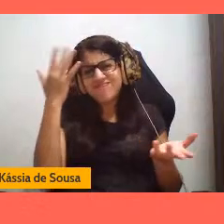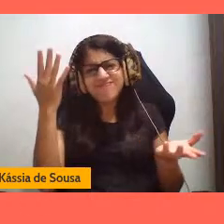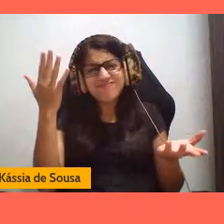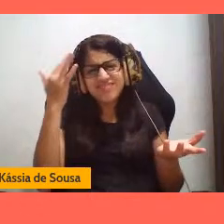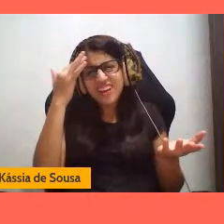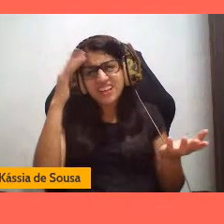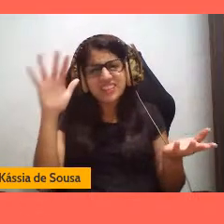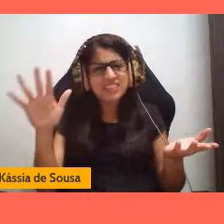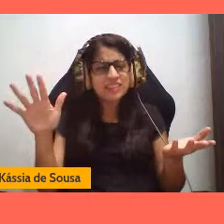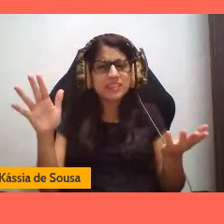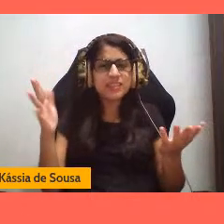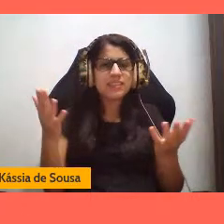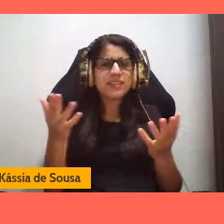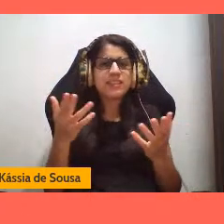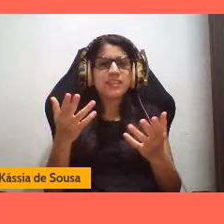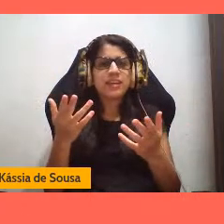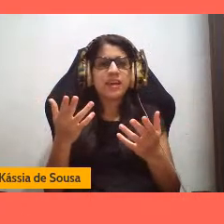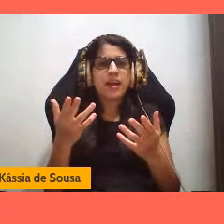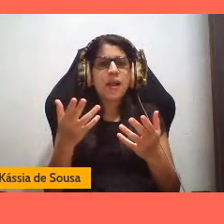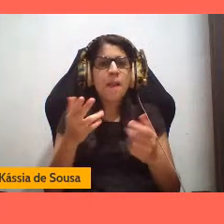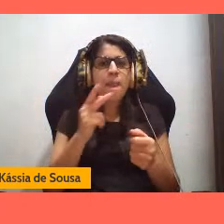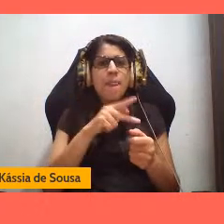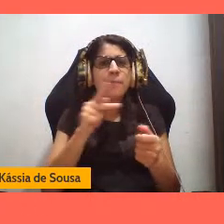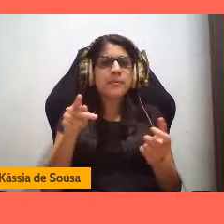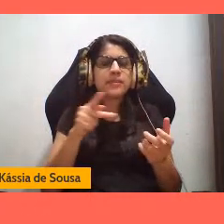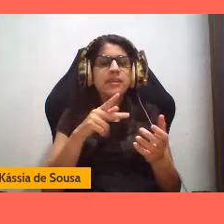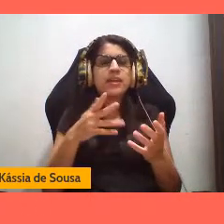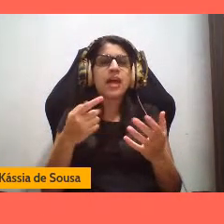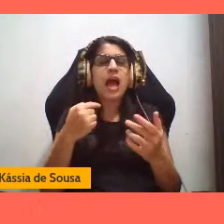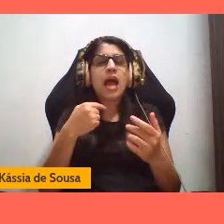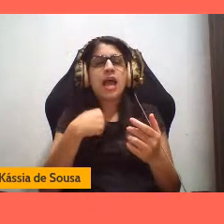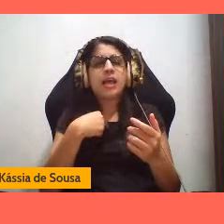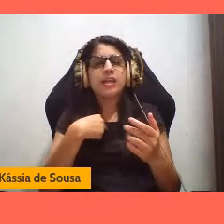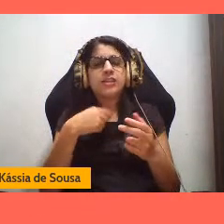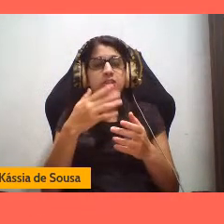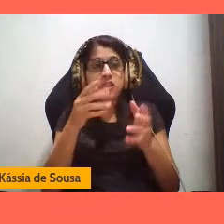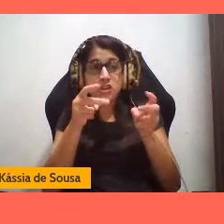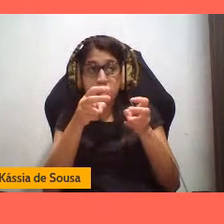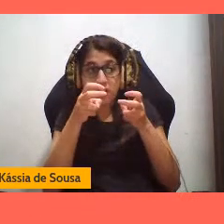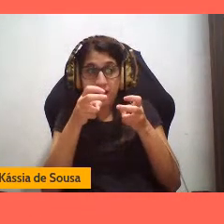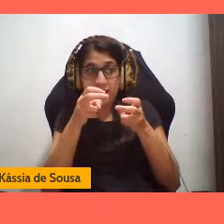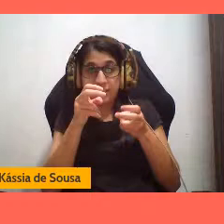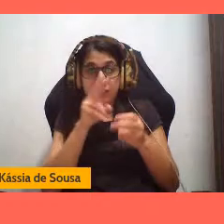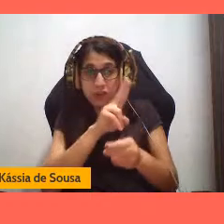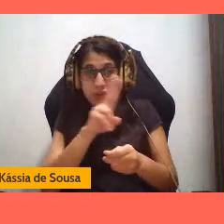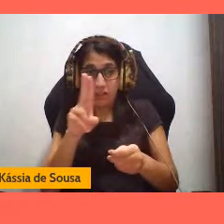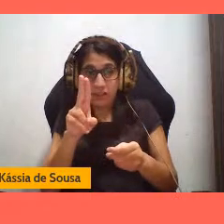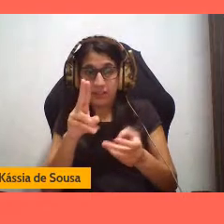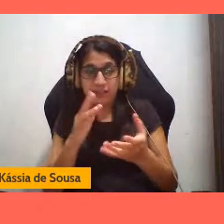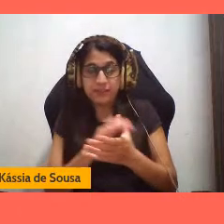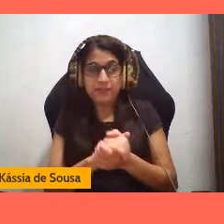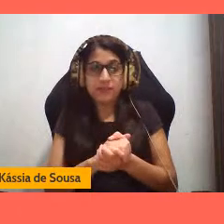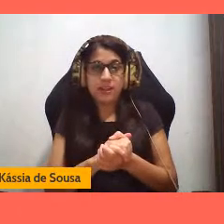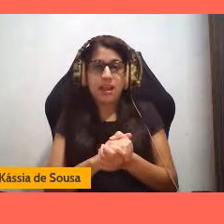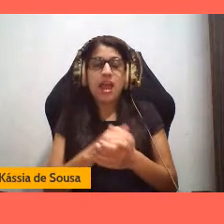sala não, que era você, professora Ana Célia. Estou vendo agora, mas o seu nome é Menezes. Eu vi em